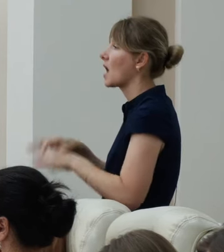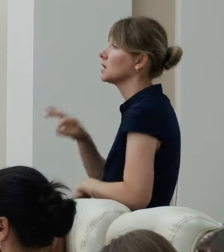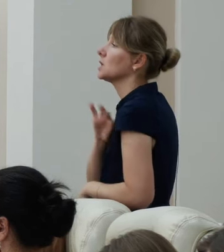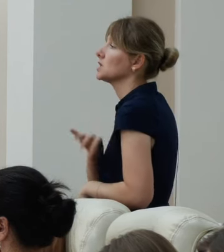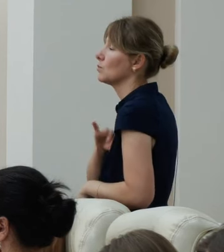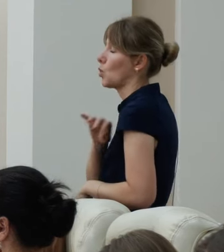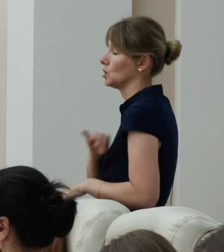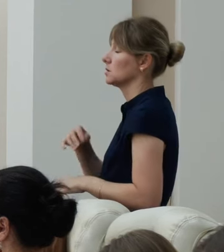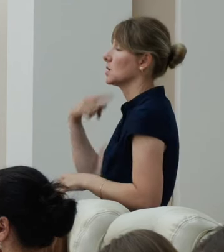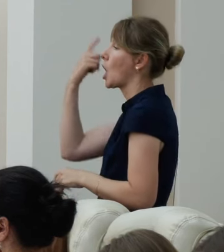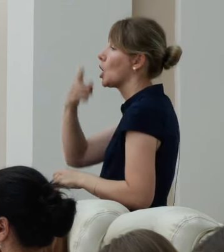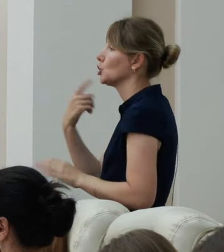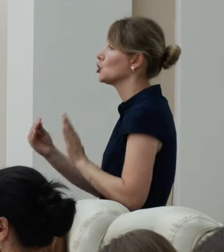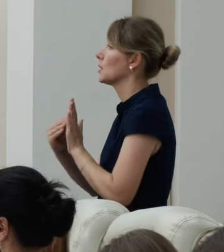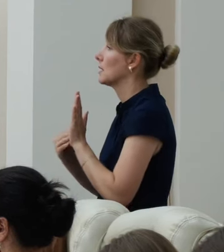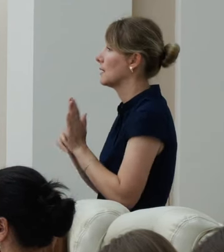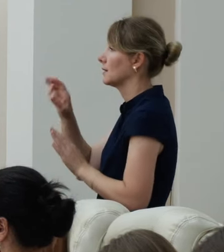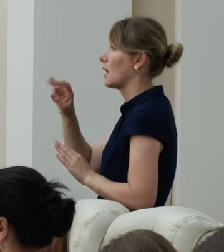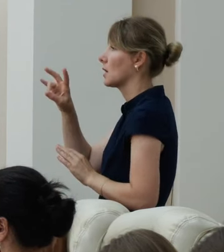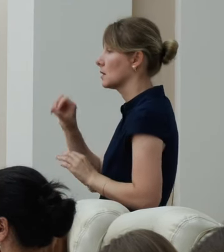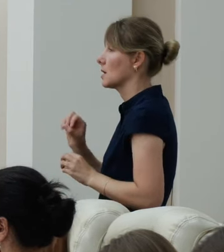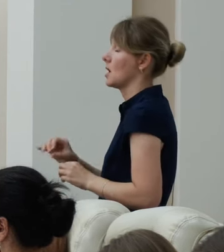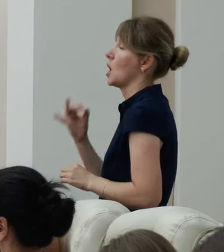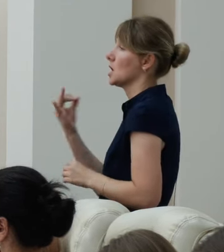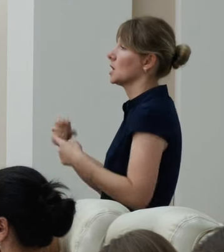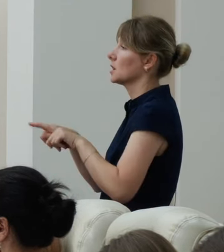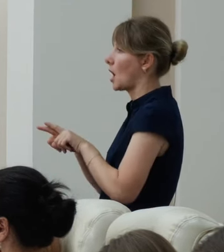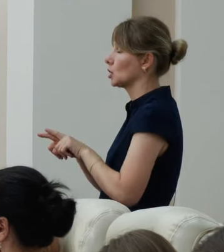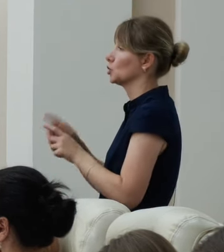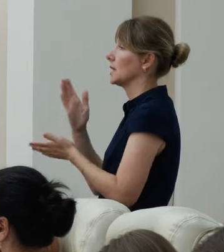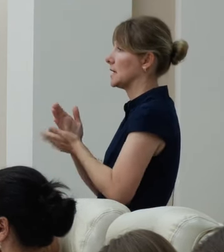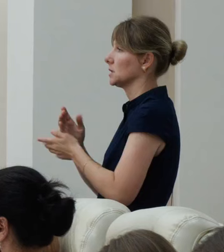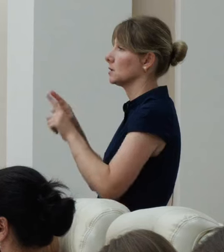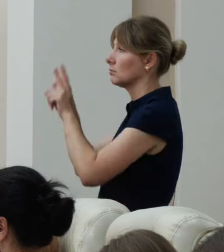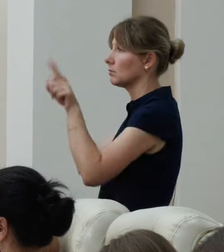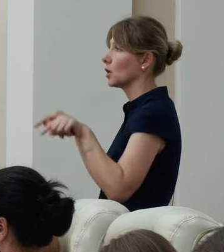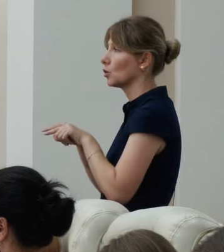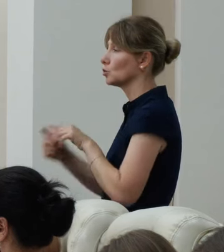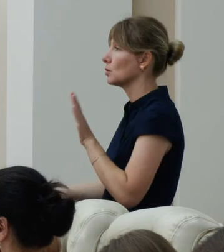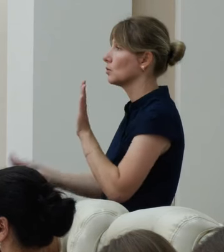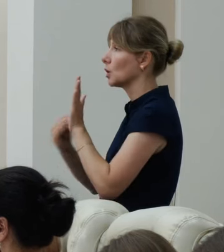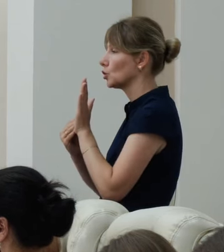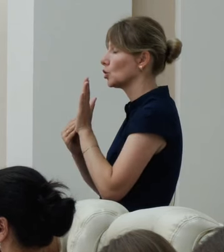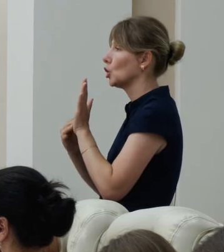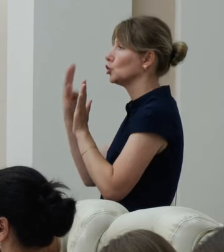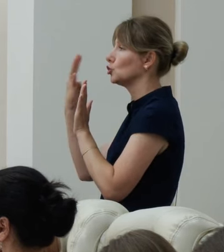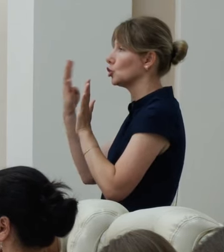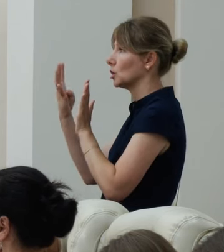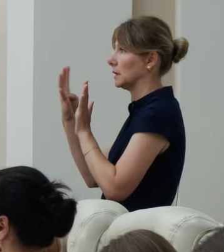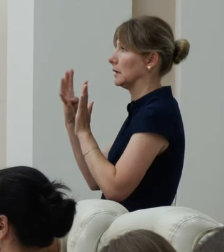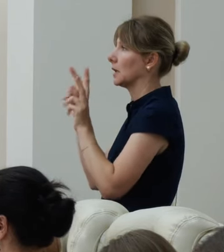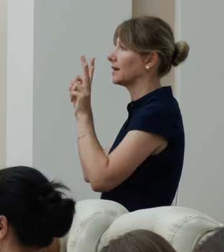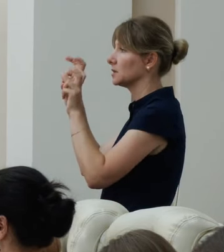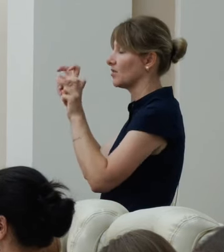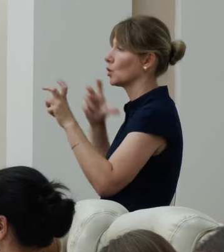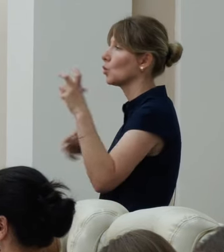în curriculumul universitar a 4 universități și în curriculumul obligatoriu al tuturor